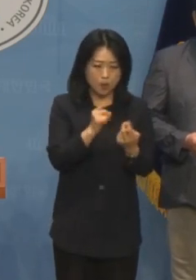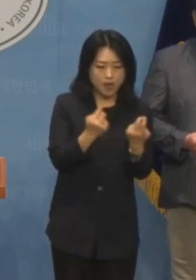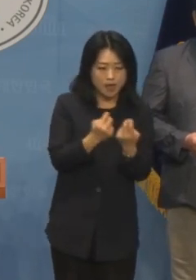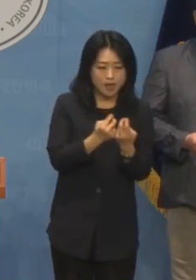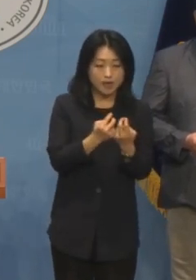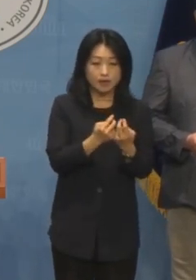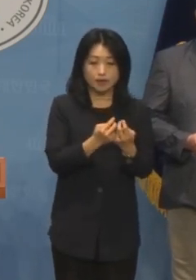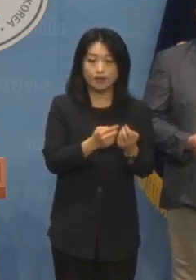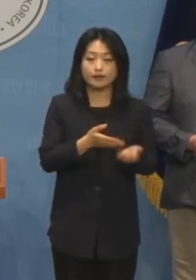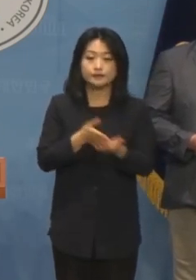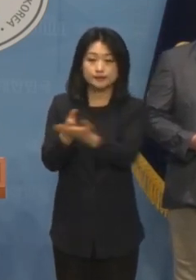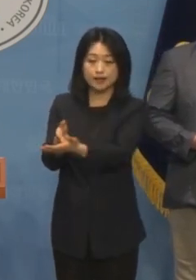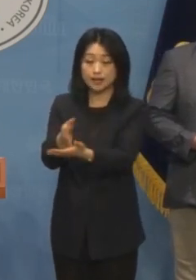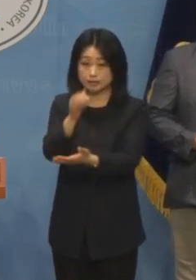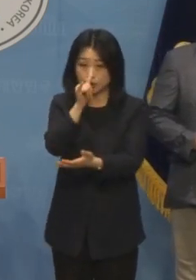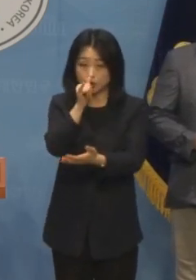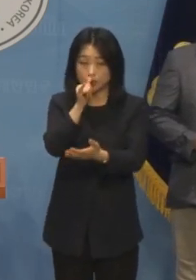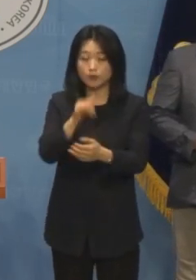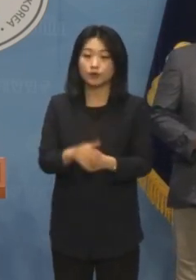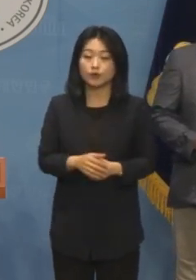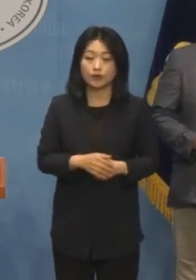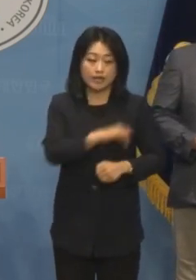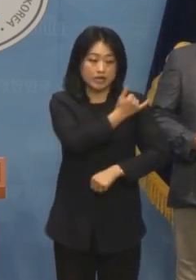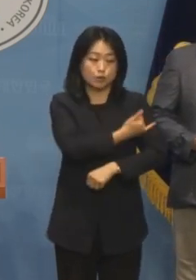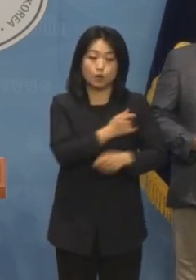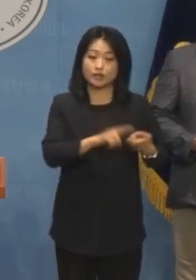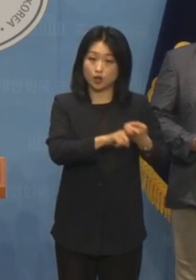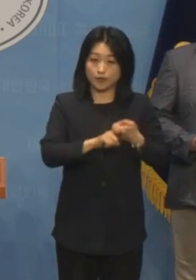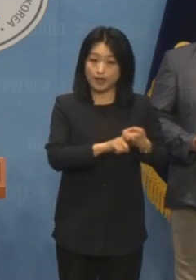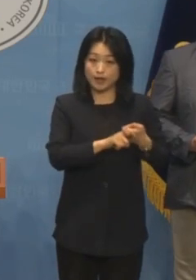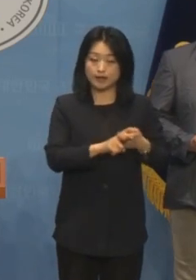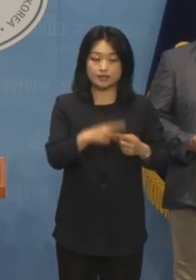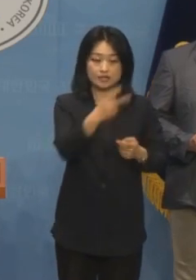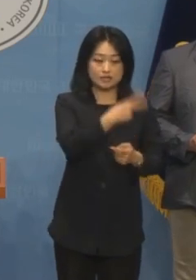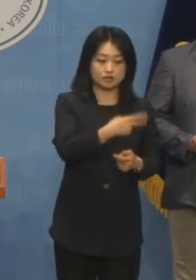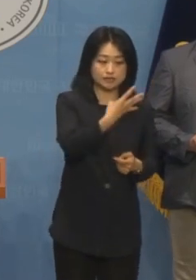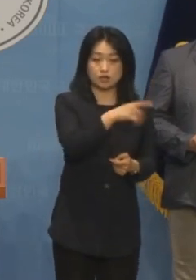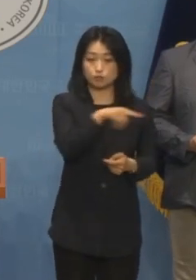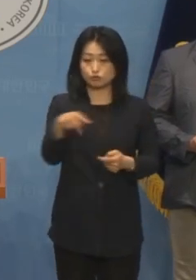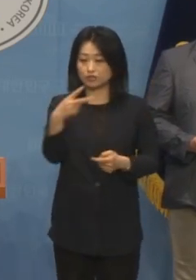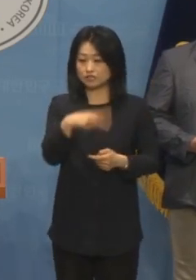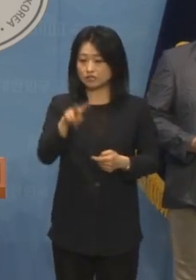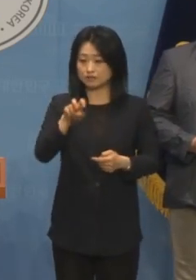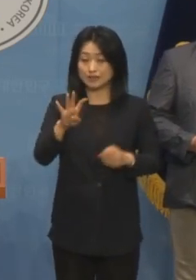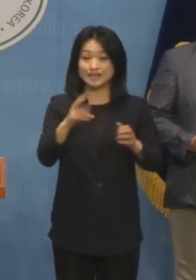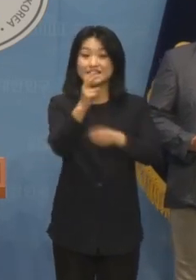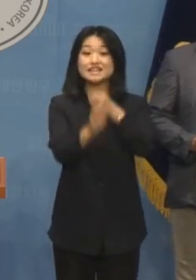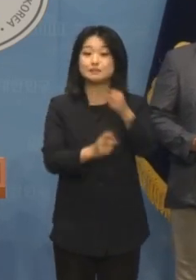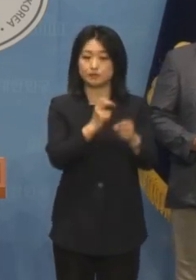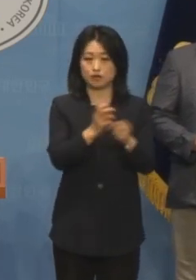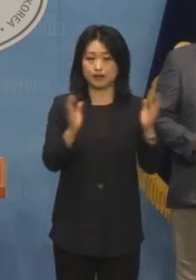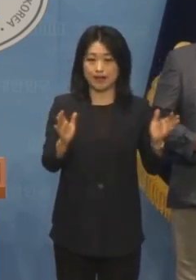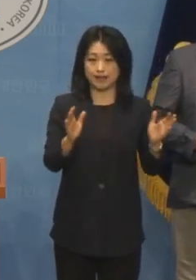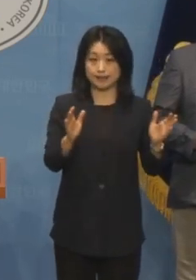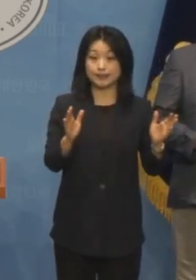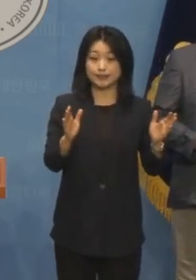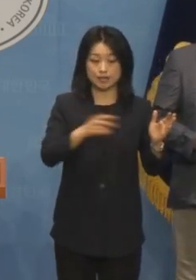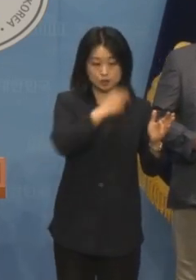있습니다. 인권연대 이번 조사는 2004년부터 2023년까지 20년 기간을 대상으로